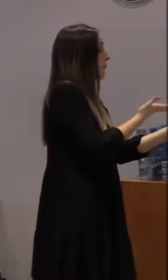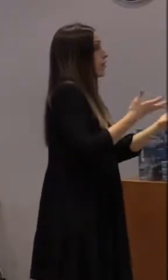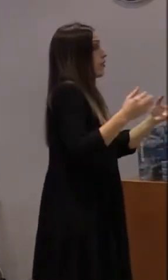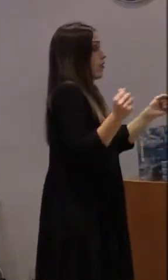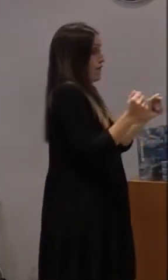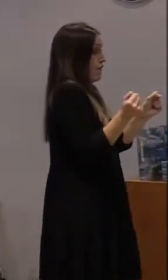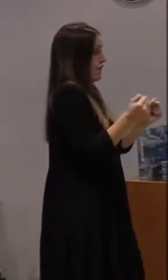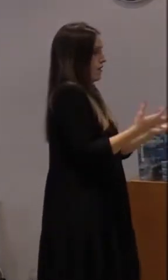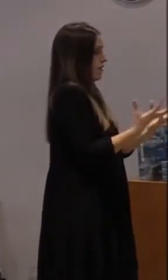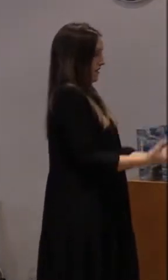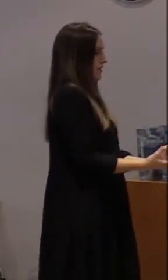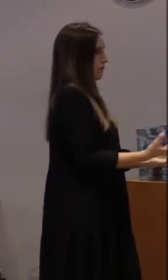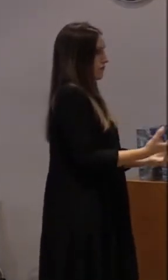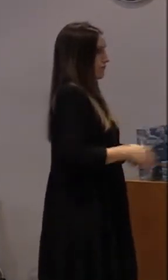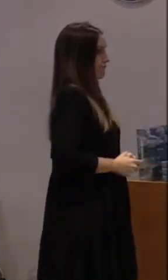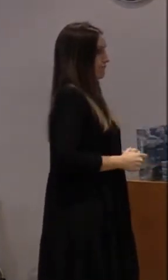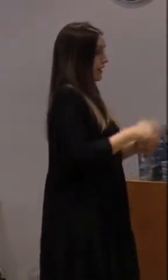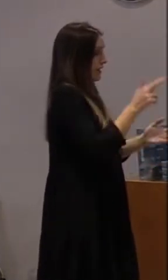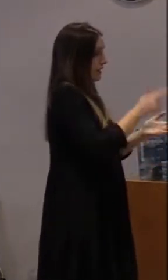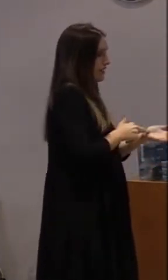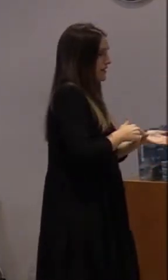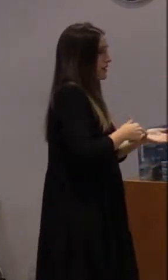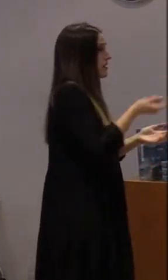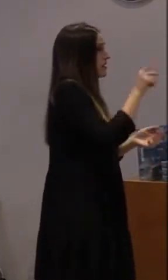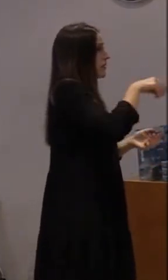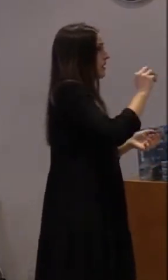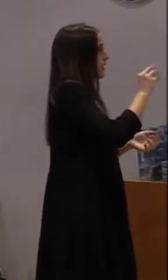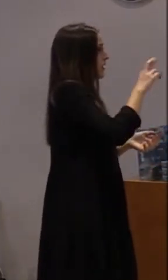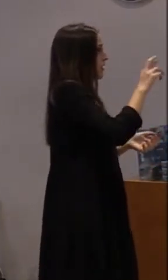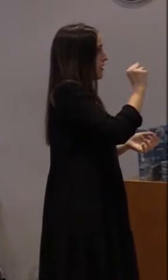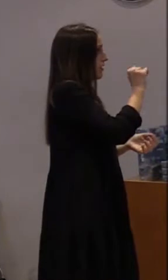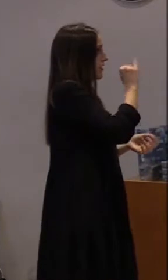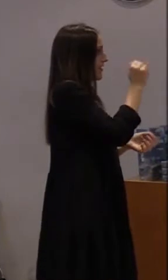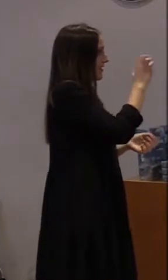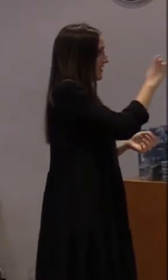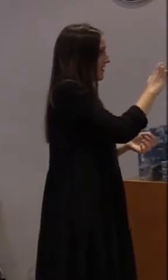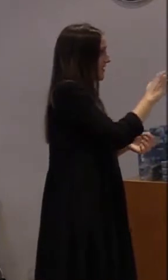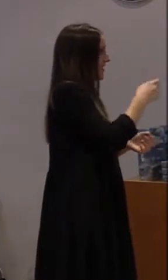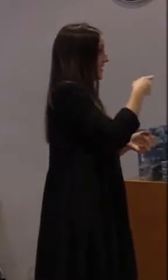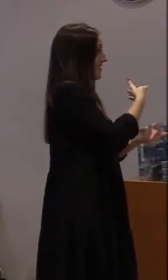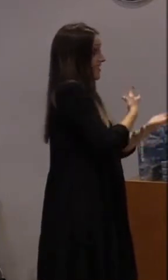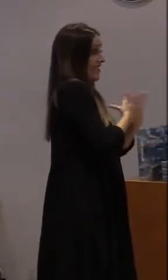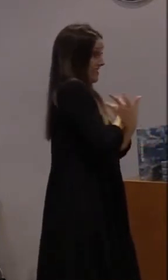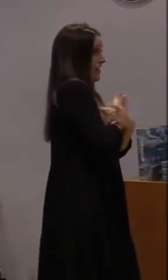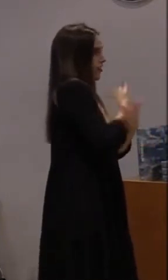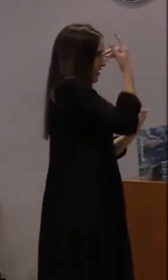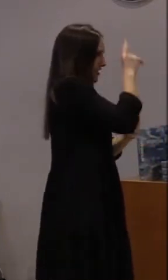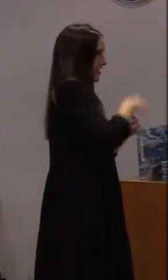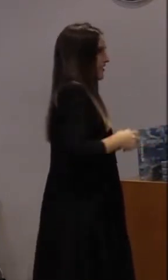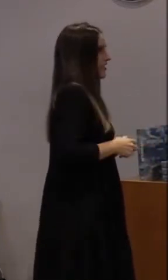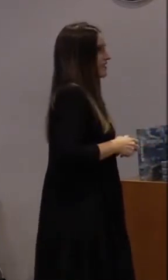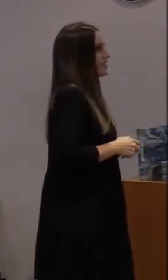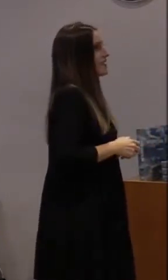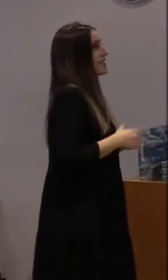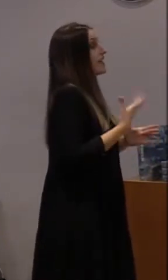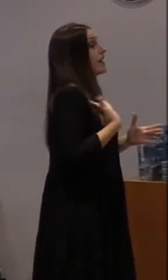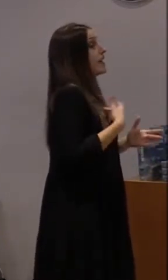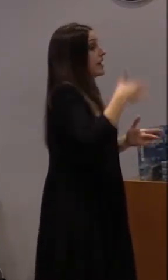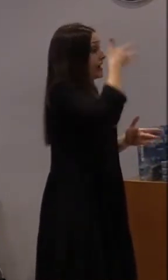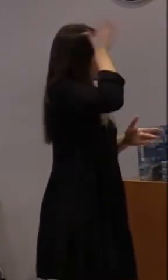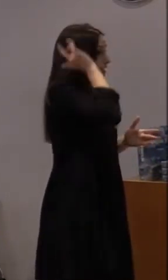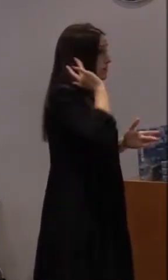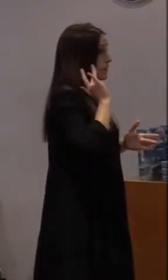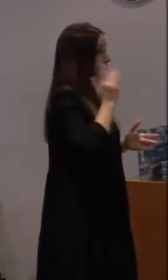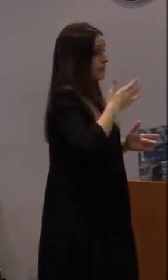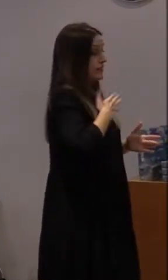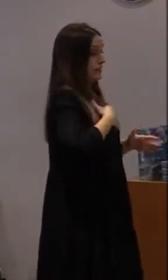llaman en Galicia, pasando por oraje, María José, esto sí que se usa en Socuéllamos, las pelonas, que decimos en